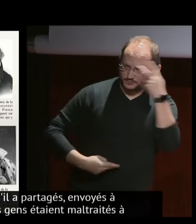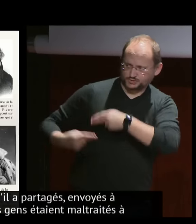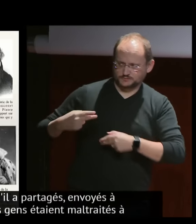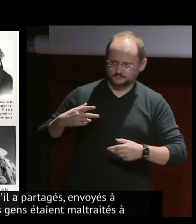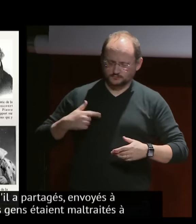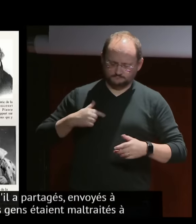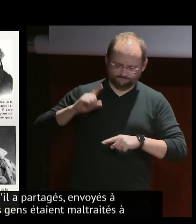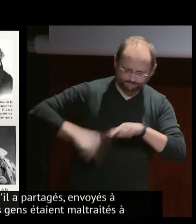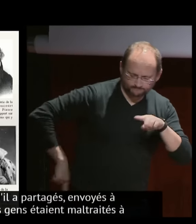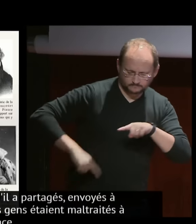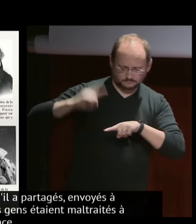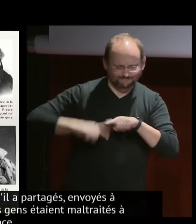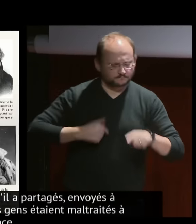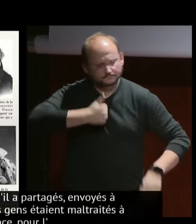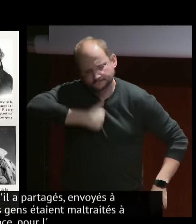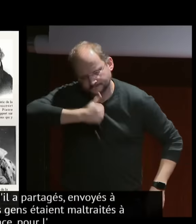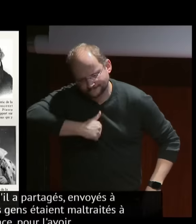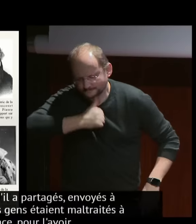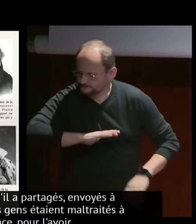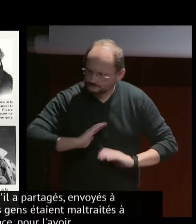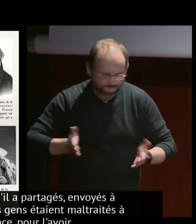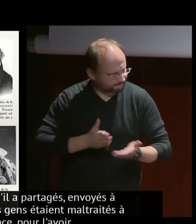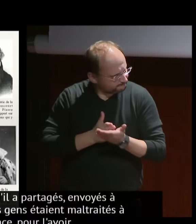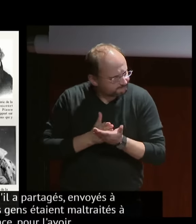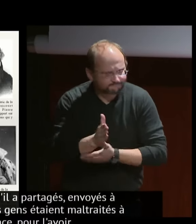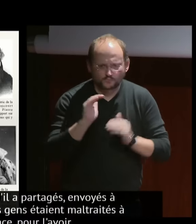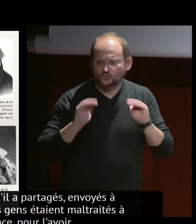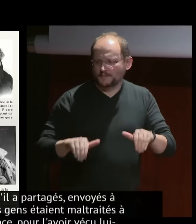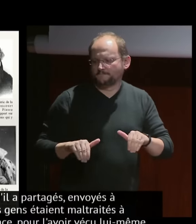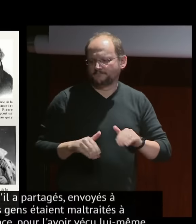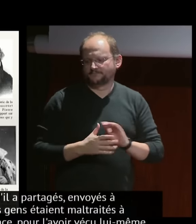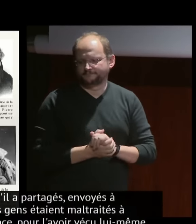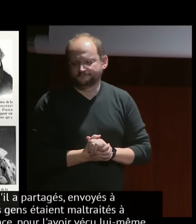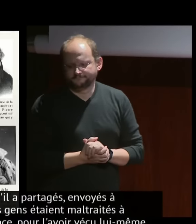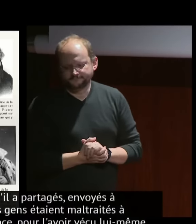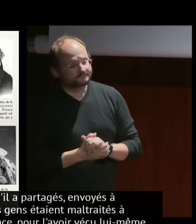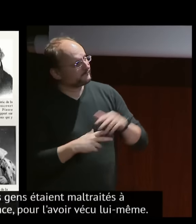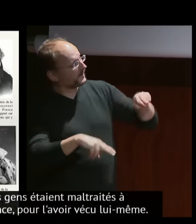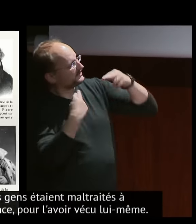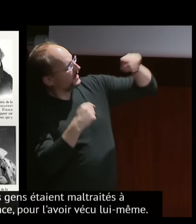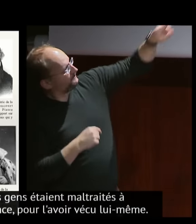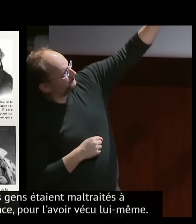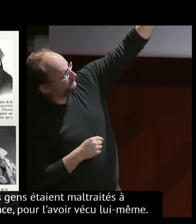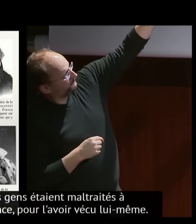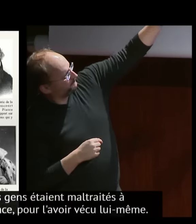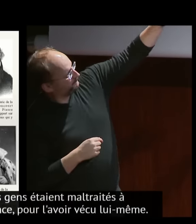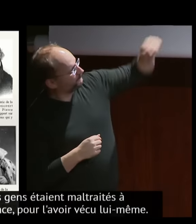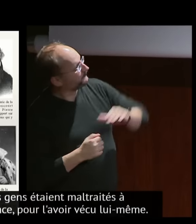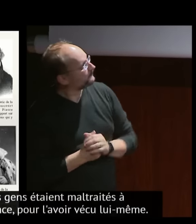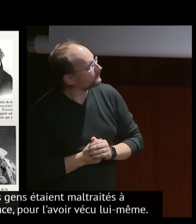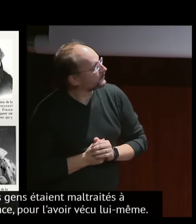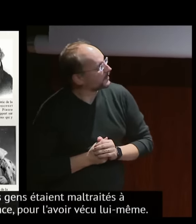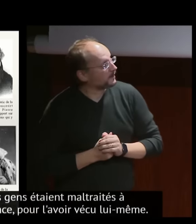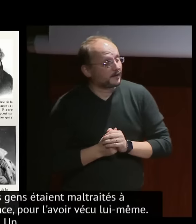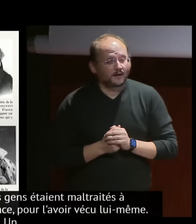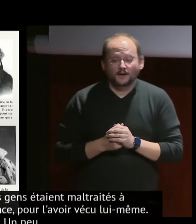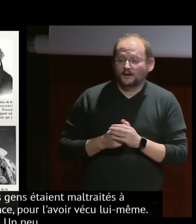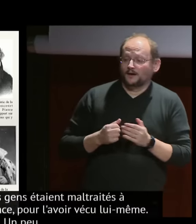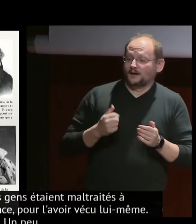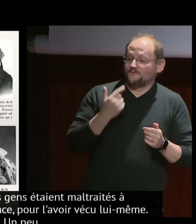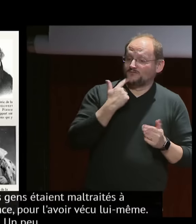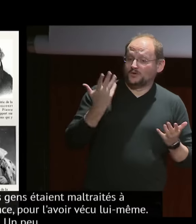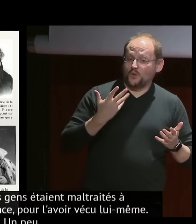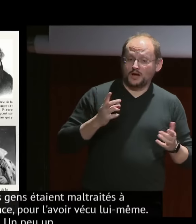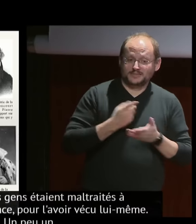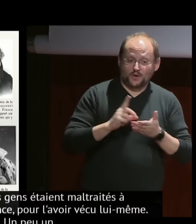vécu lui-même, le témoignage qu'il a pu recueillir. Un peu des espèces de manifestes qu'il